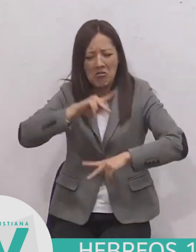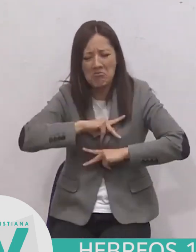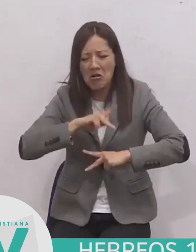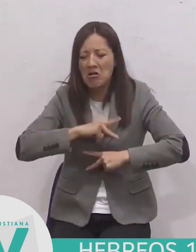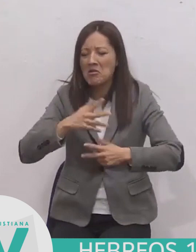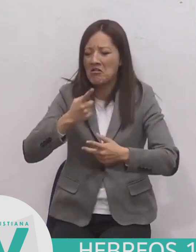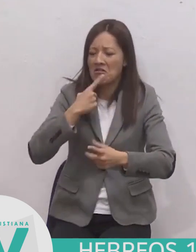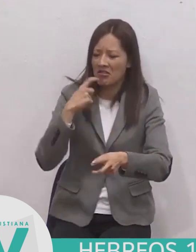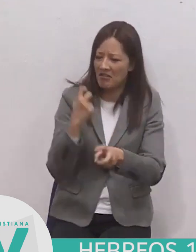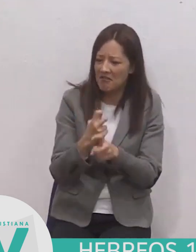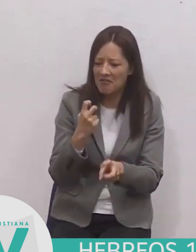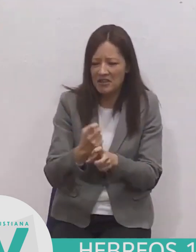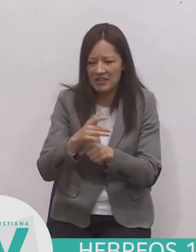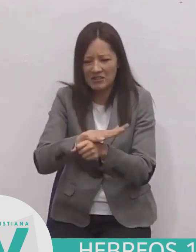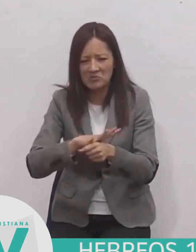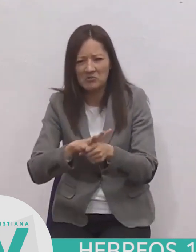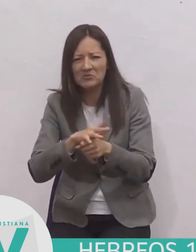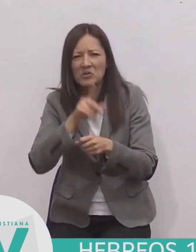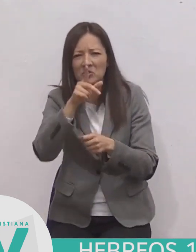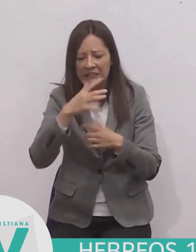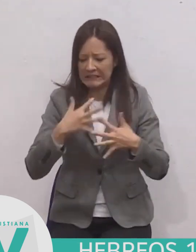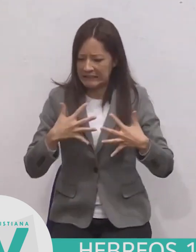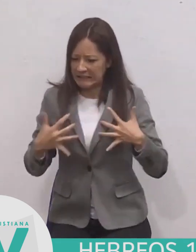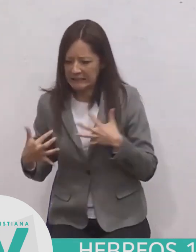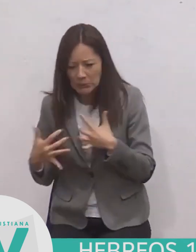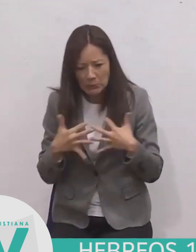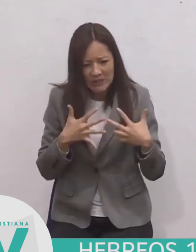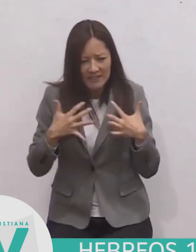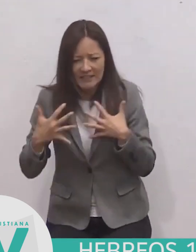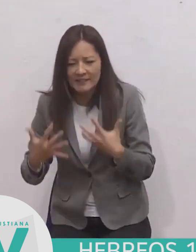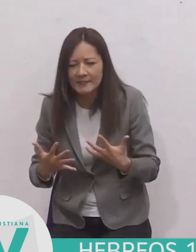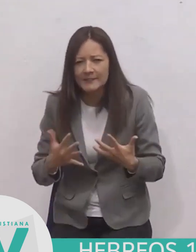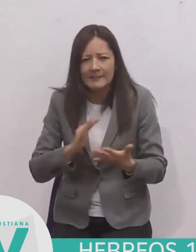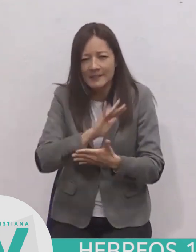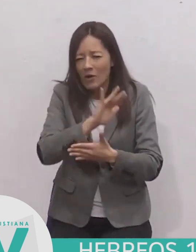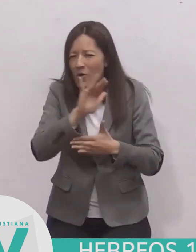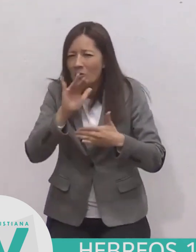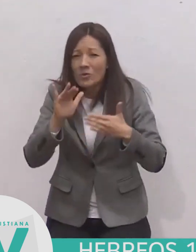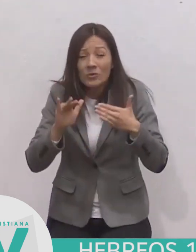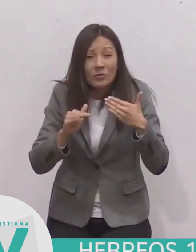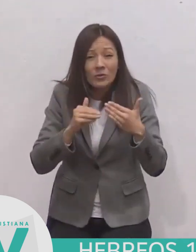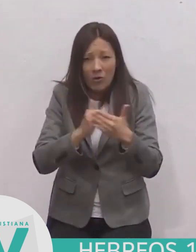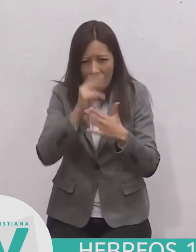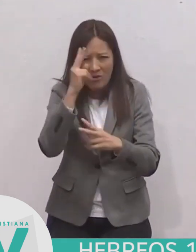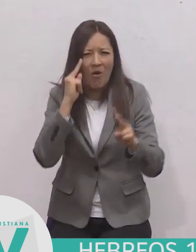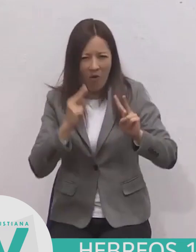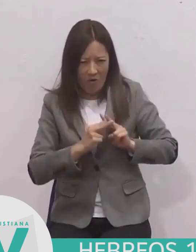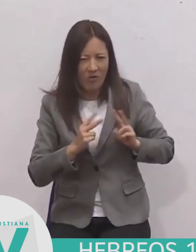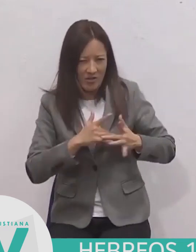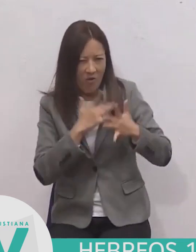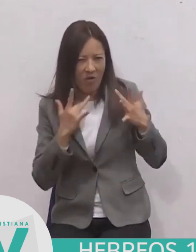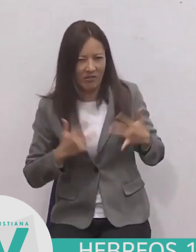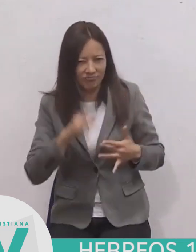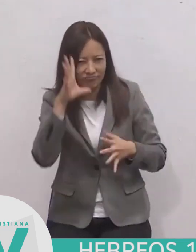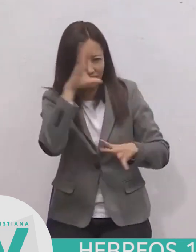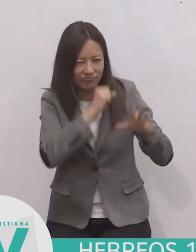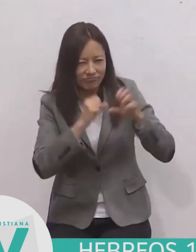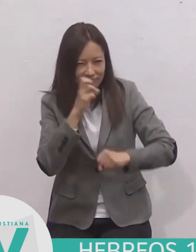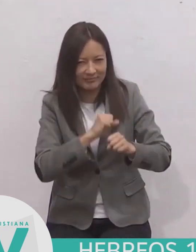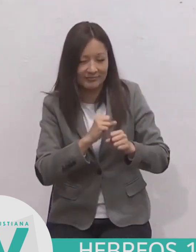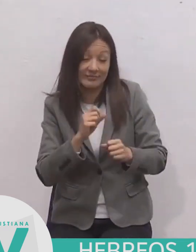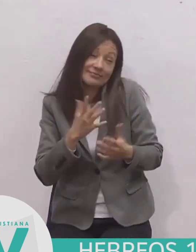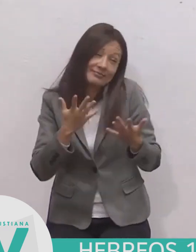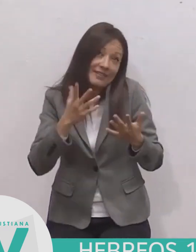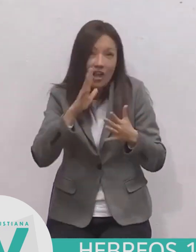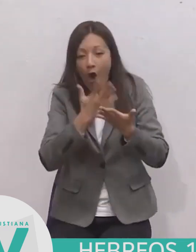con sus dificultades, usted con sus luchas, usted con todo lo que usted conoce su corazón y aún lo que no conoce, porque no es que el